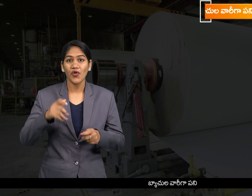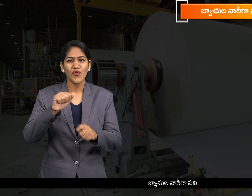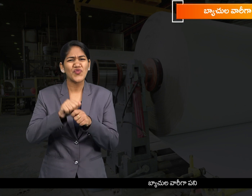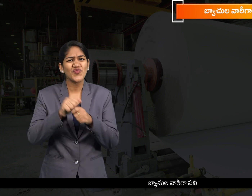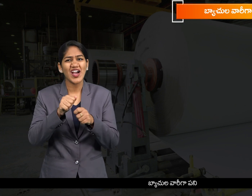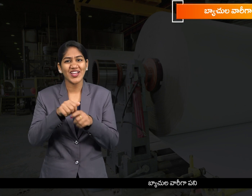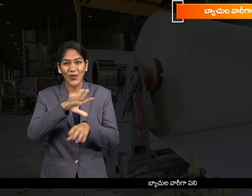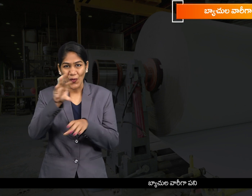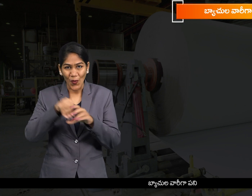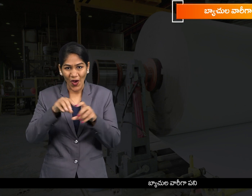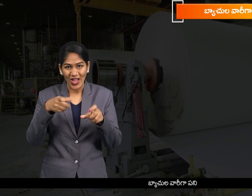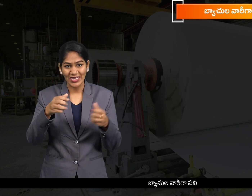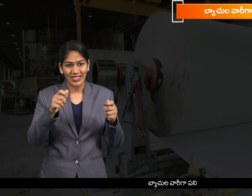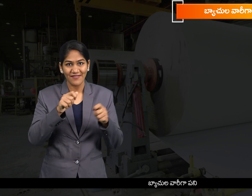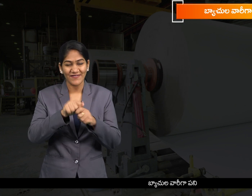బ్యాచ్ల వారీగా పని.